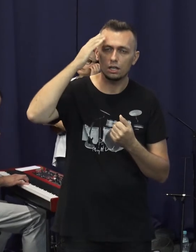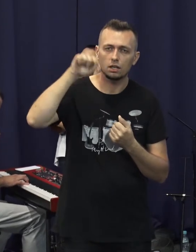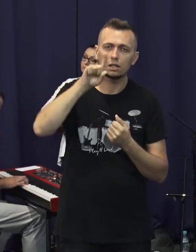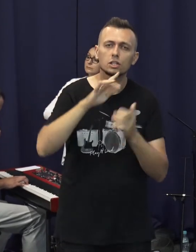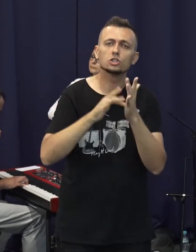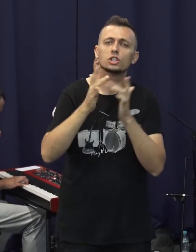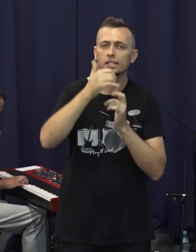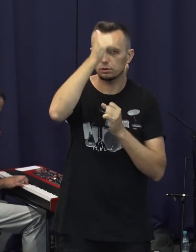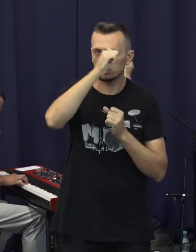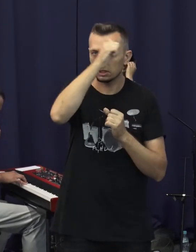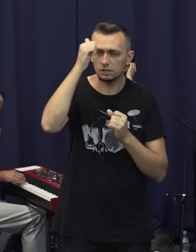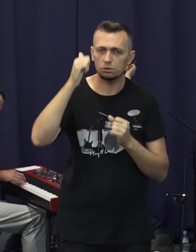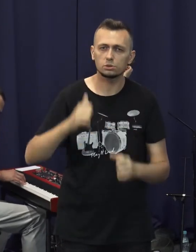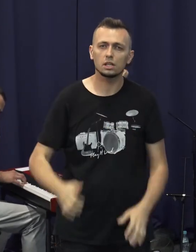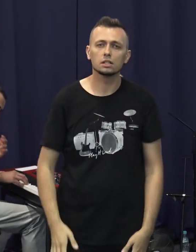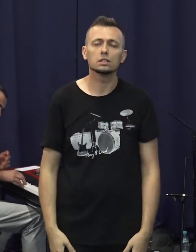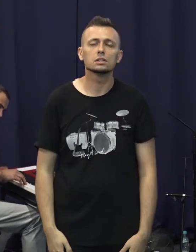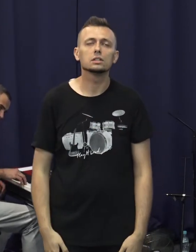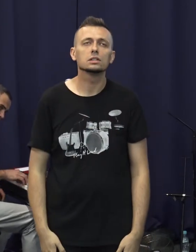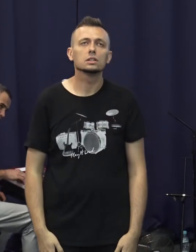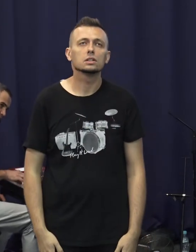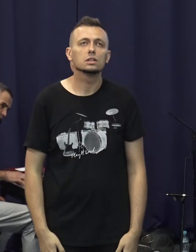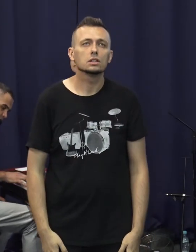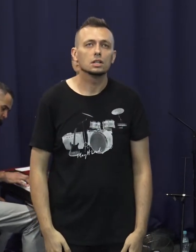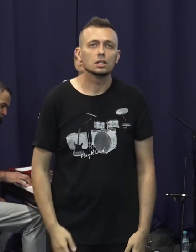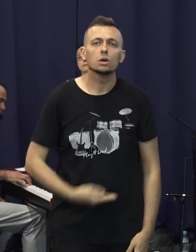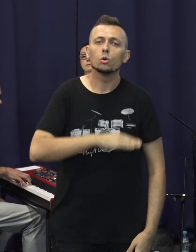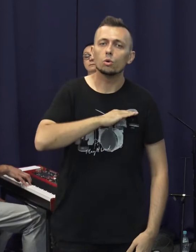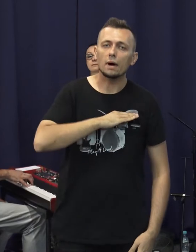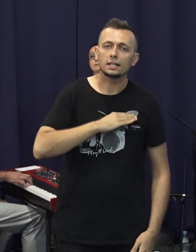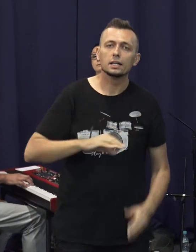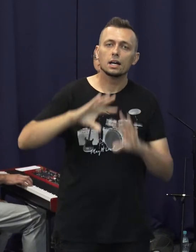że Jezus Chrystus umarł za wszystkie twoje grzechy.